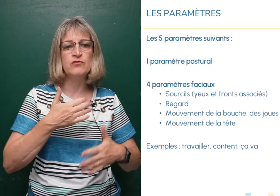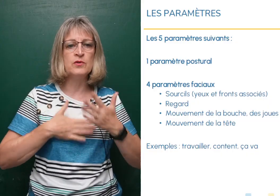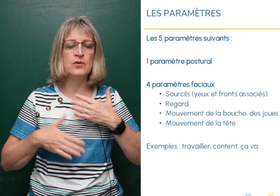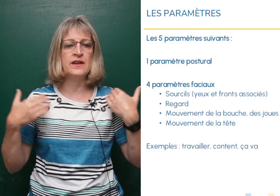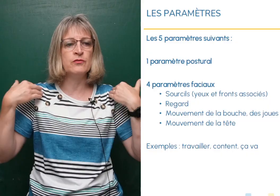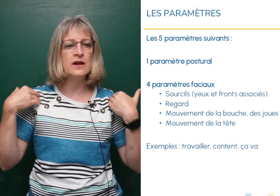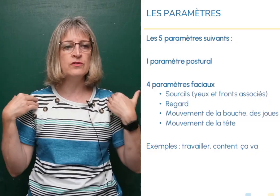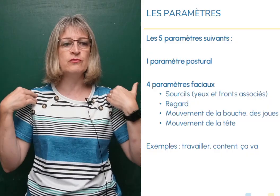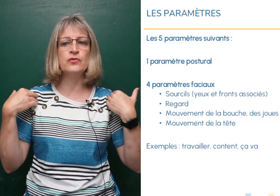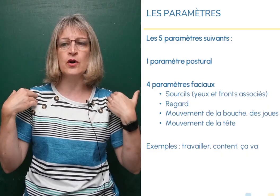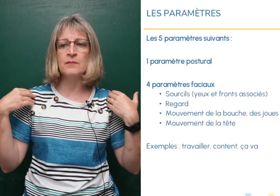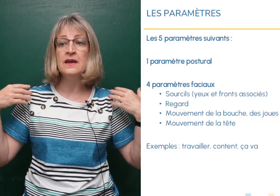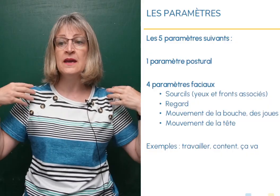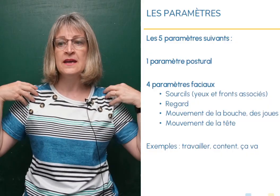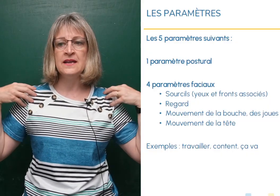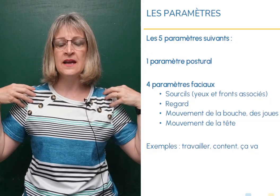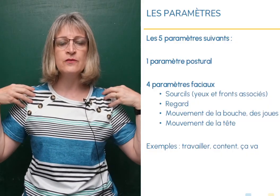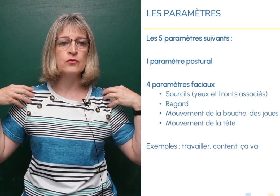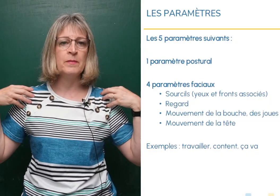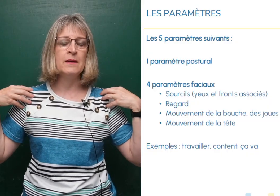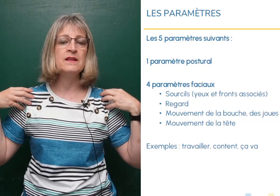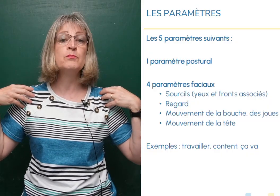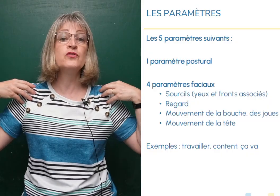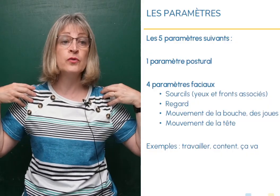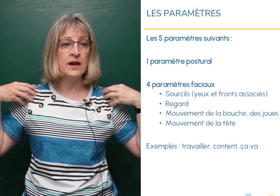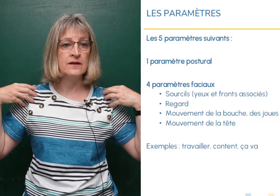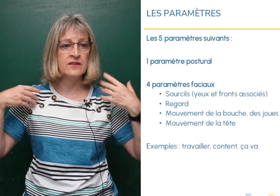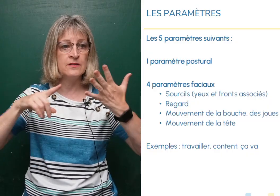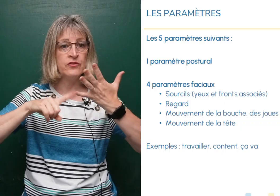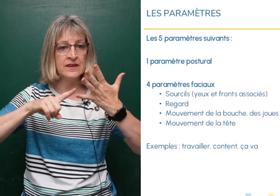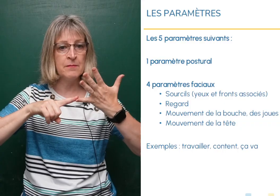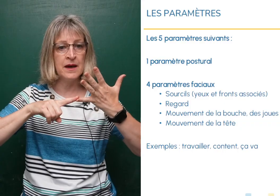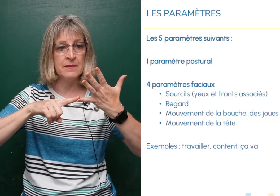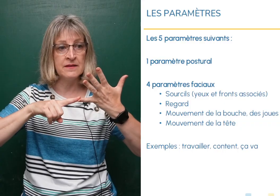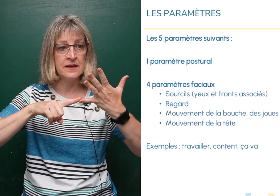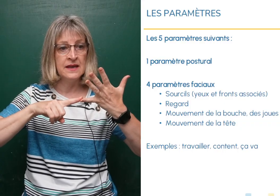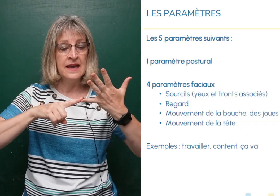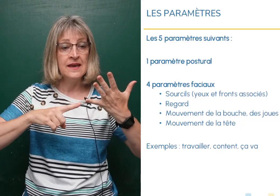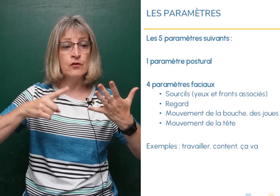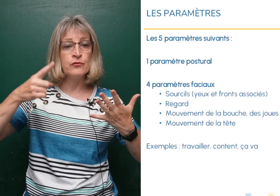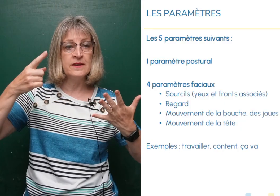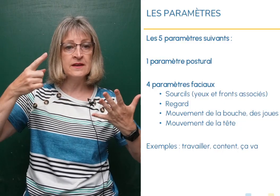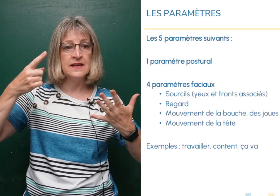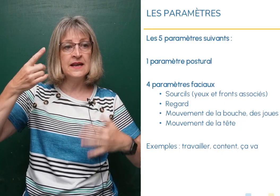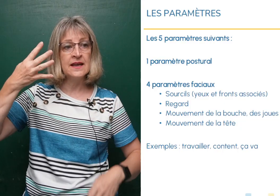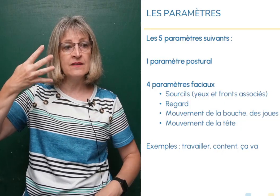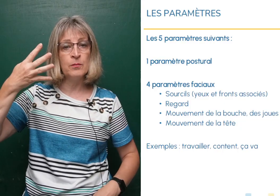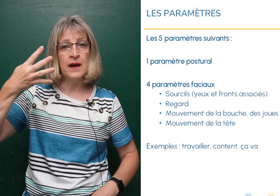mouvement naturel au niveau du corps, mais il y a donc le paramètre postural. Ça, c'est le 5e paramètre. Et ensuite, il y a 4